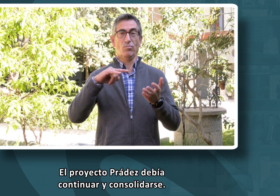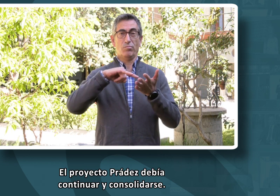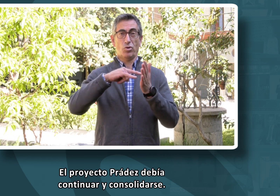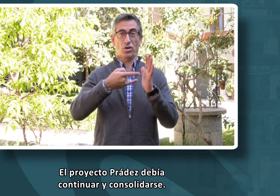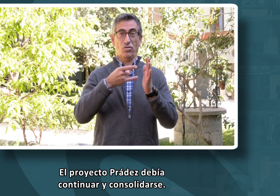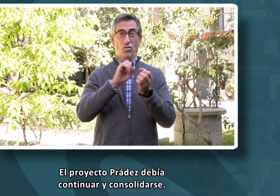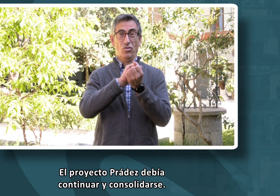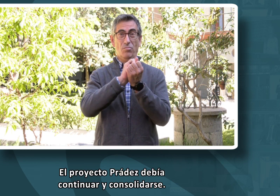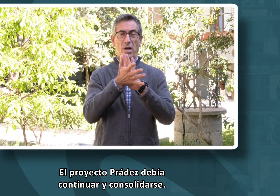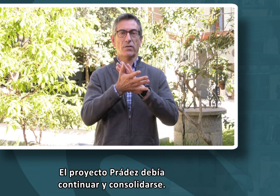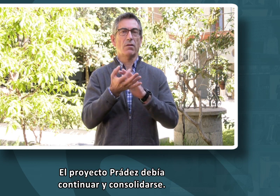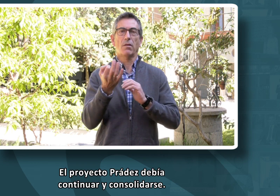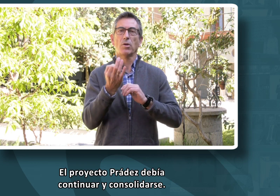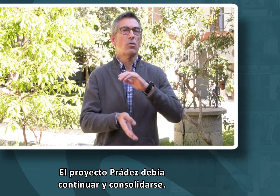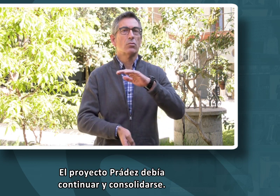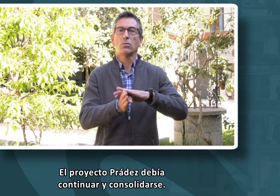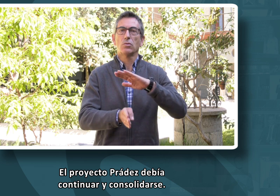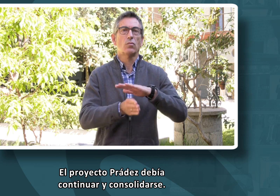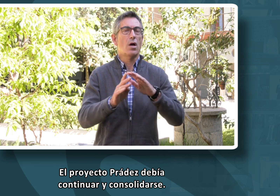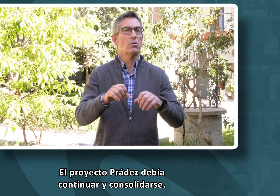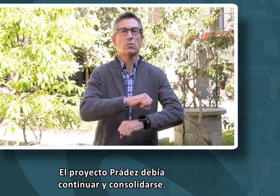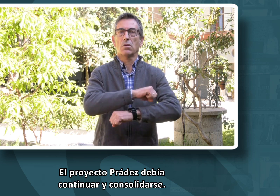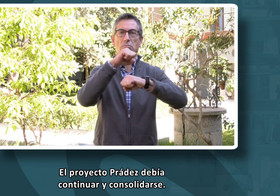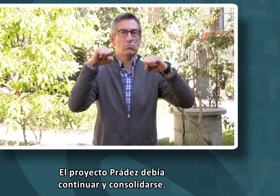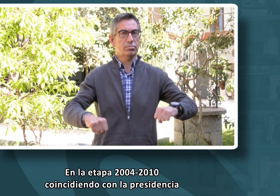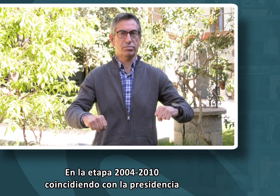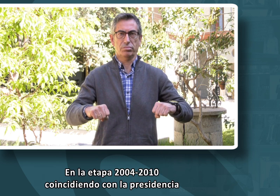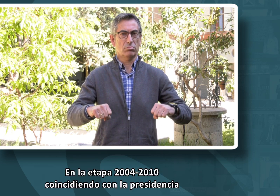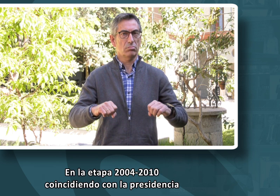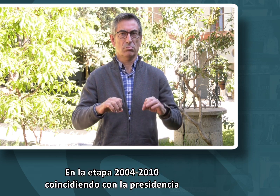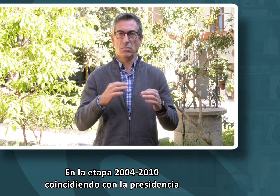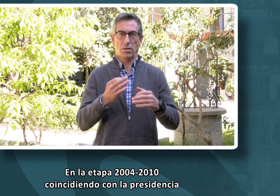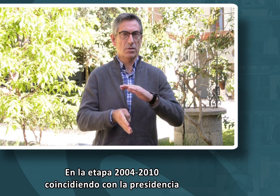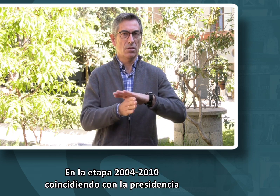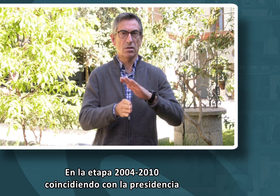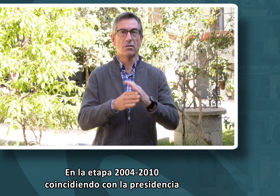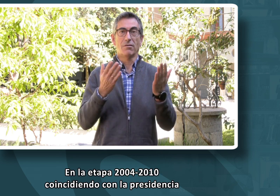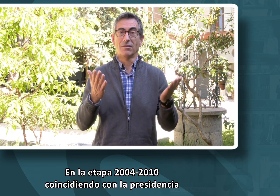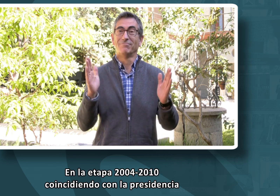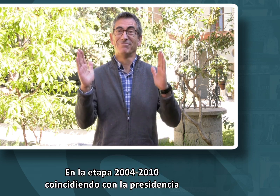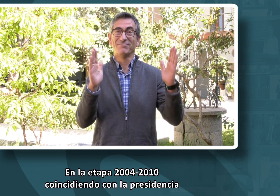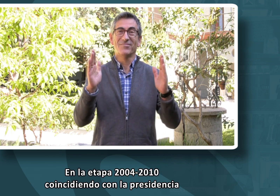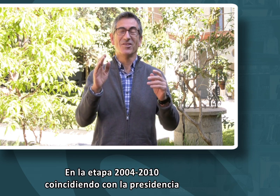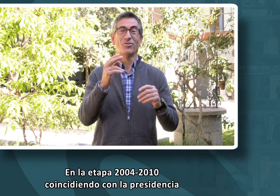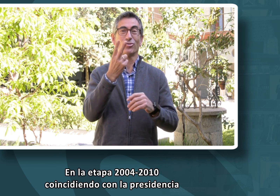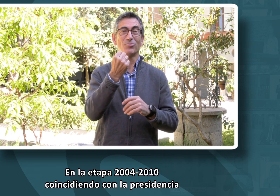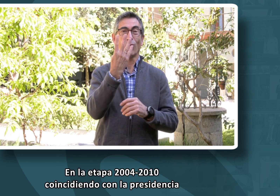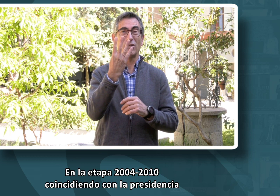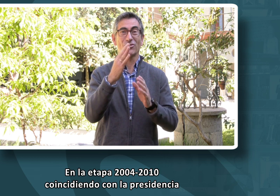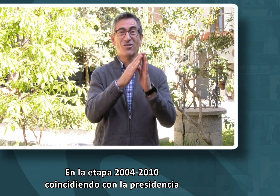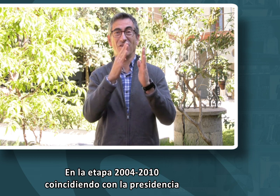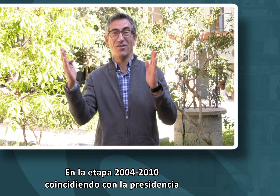El proyecto Pradez debía continuar y consolidarse. En la etapa 2004 a